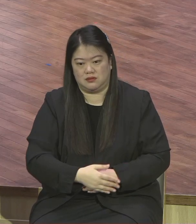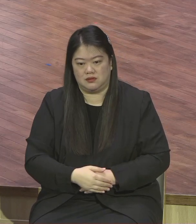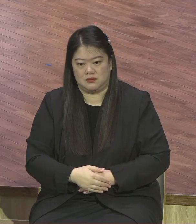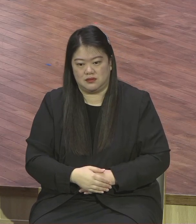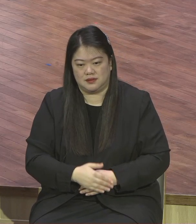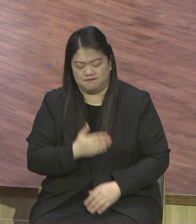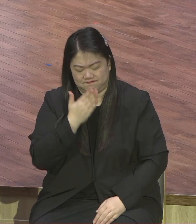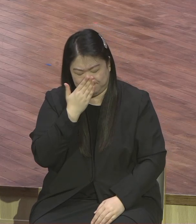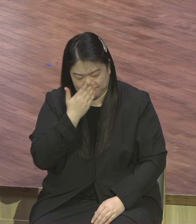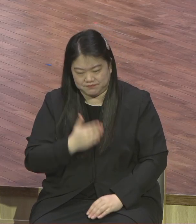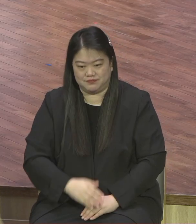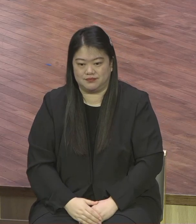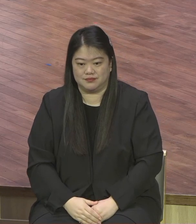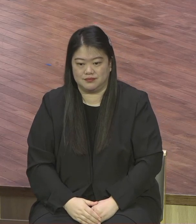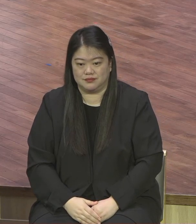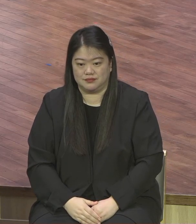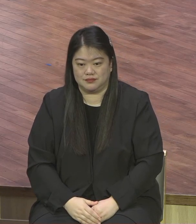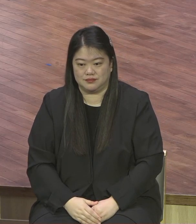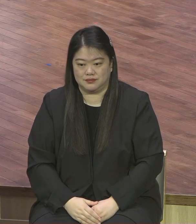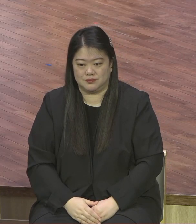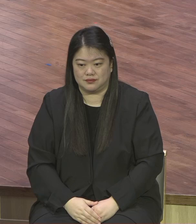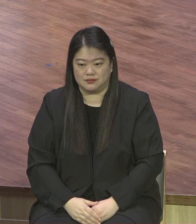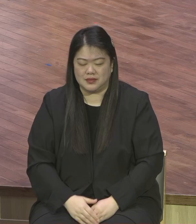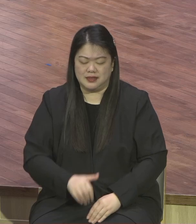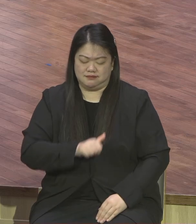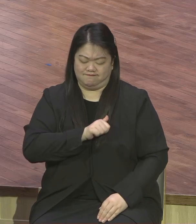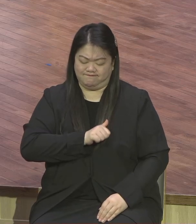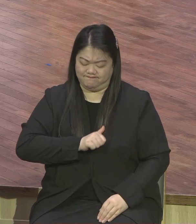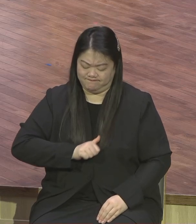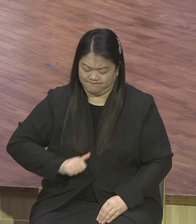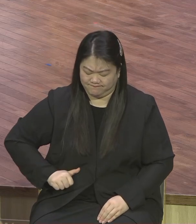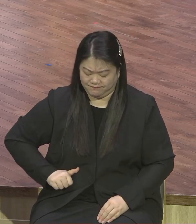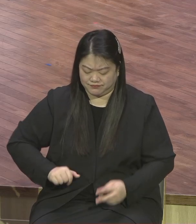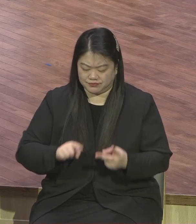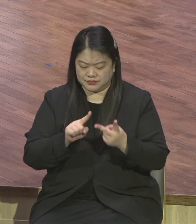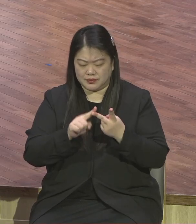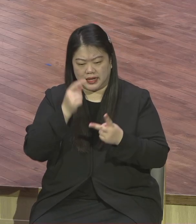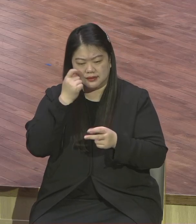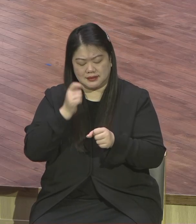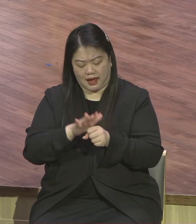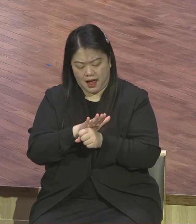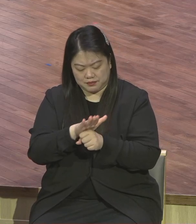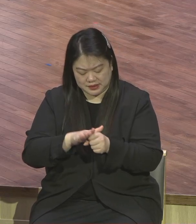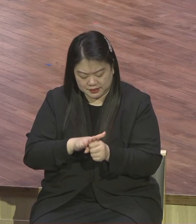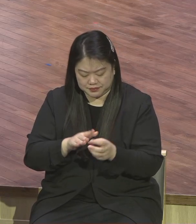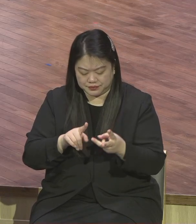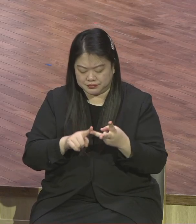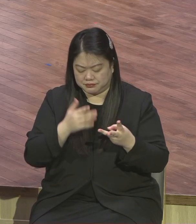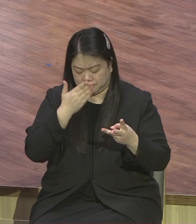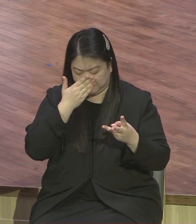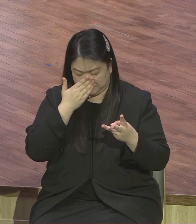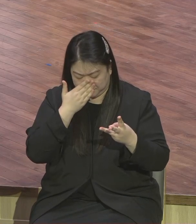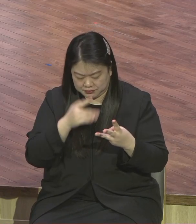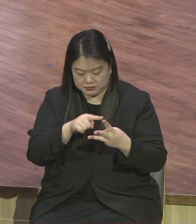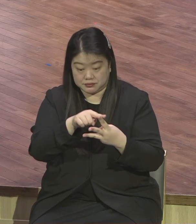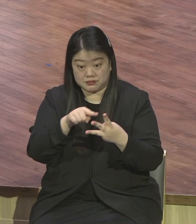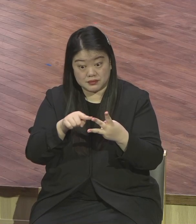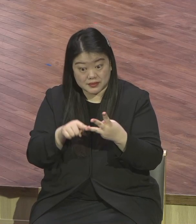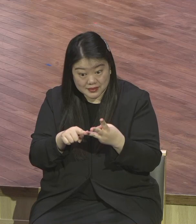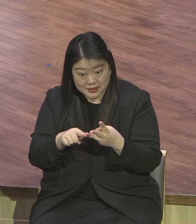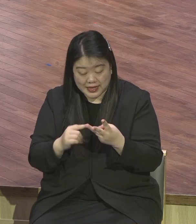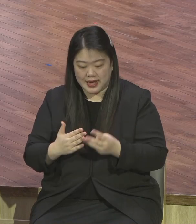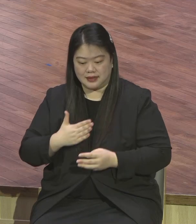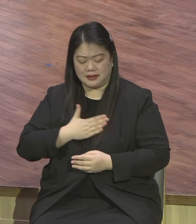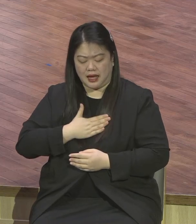오래 참으면요, 자비, 양선, 이 세 가지 모두 영혼 구원을 위해서 우리가 맺어야 될 성의